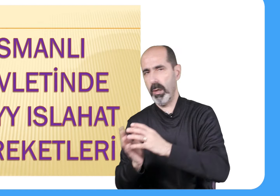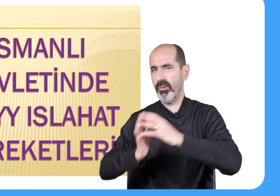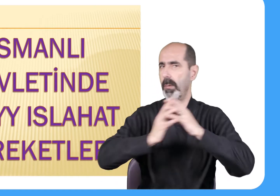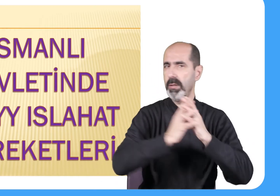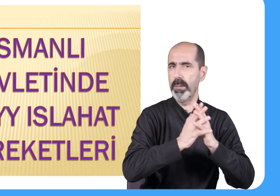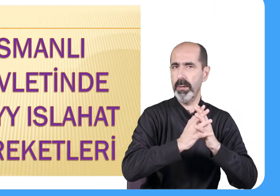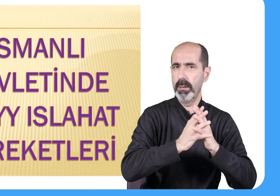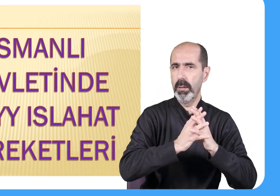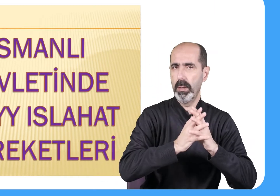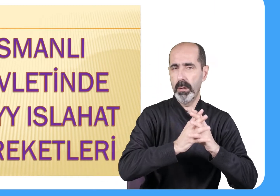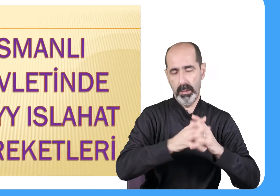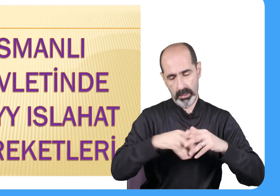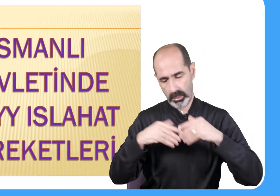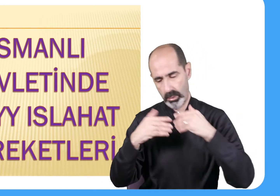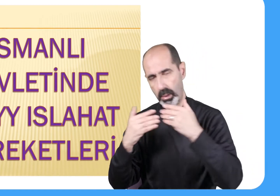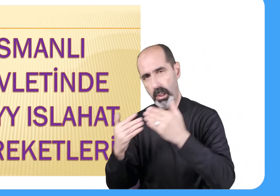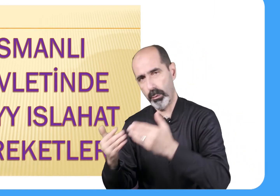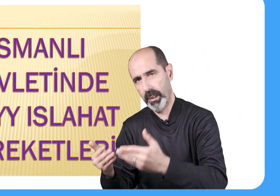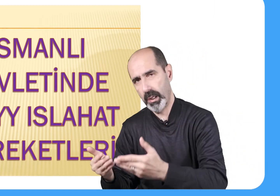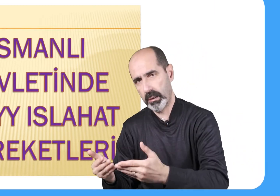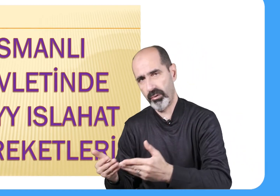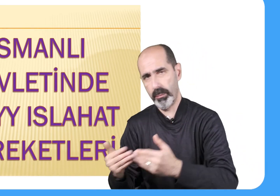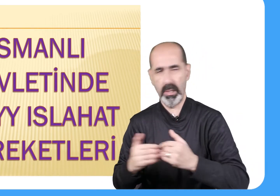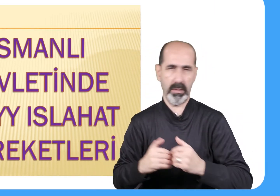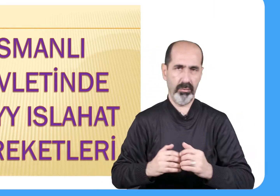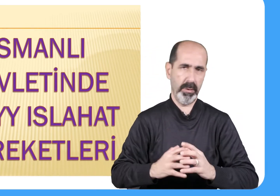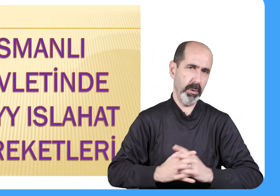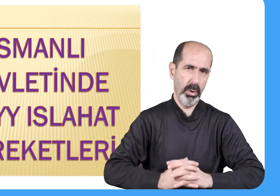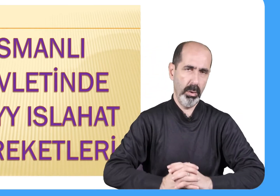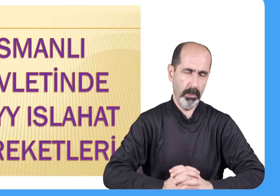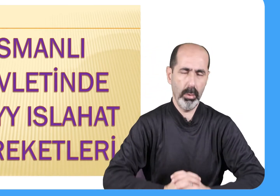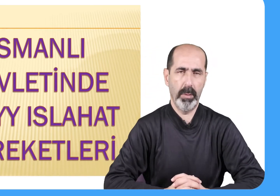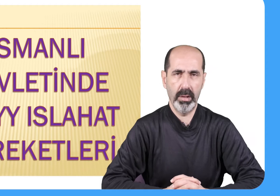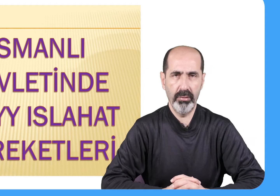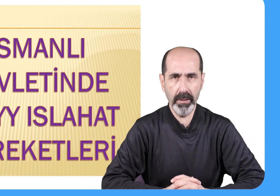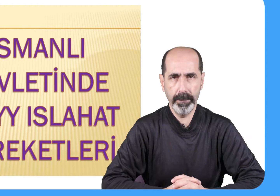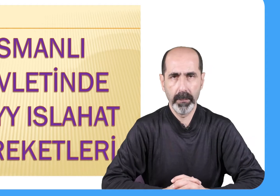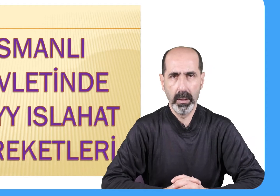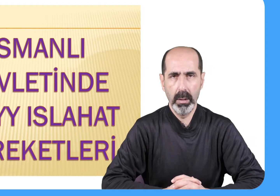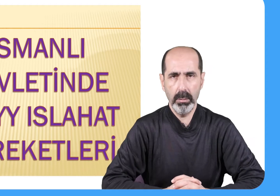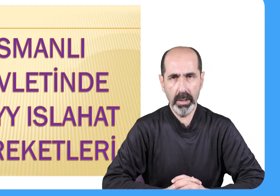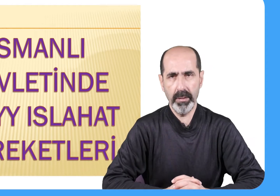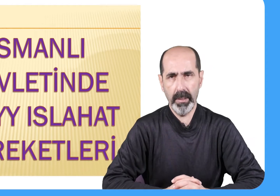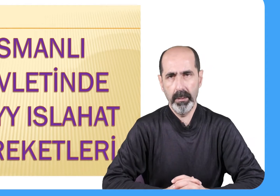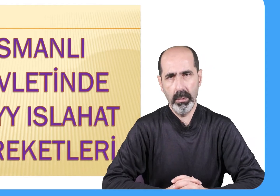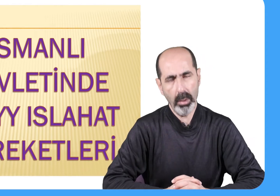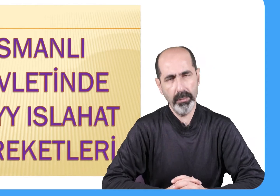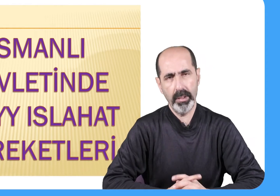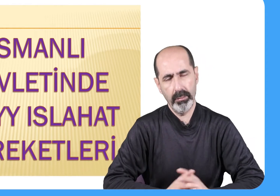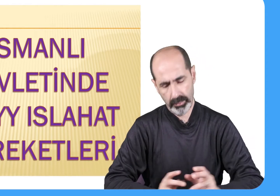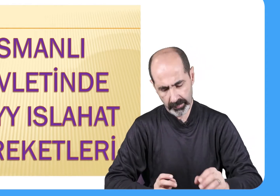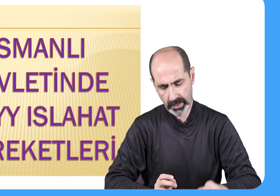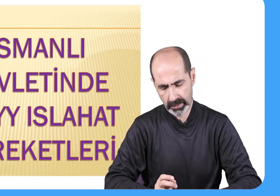Avrupalı yaşamadığımı Avrupa yaklaştırma yaklaşmadı mı ona bakacağız Dolayısıyla